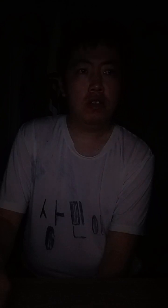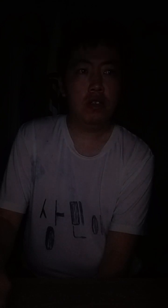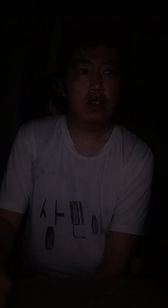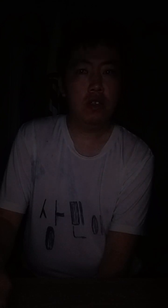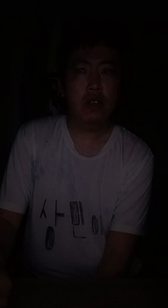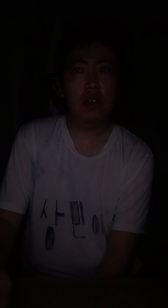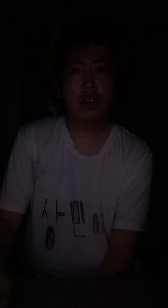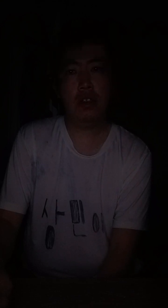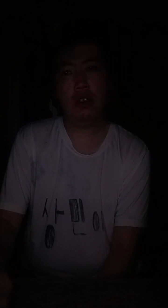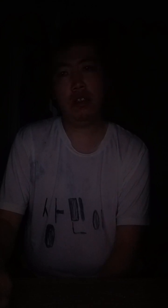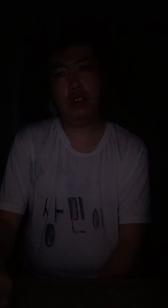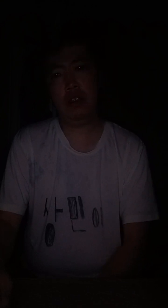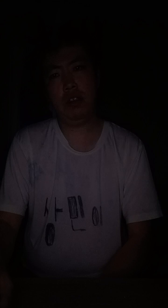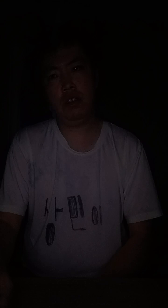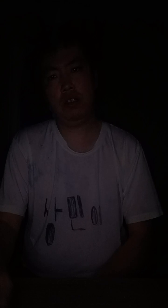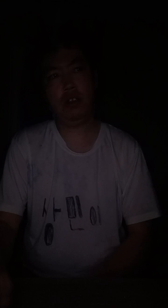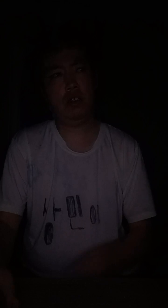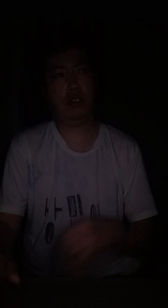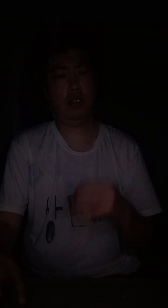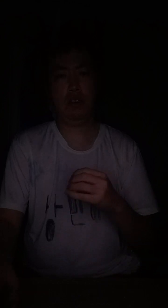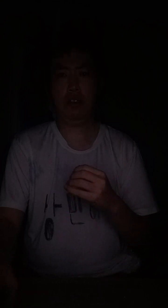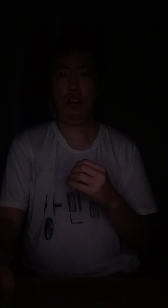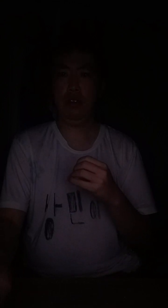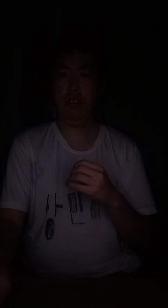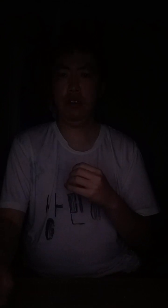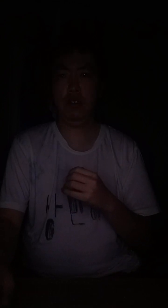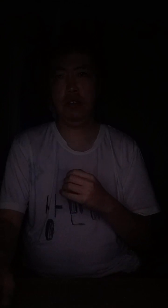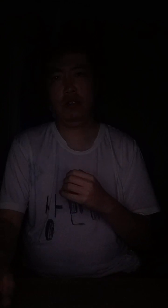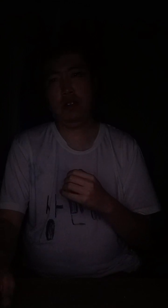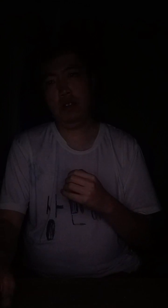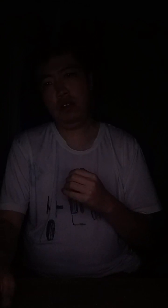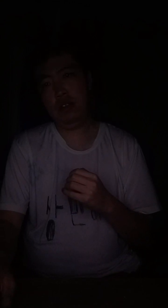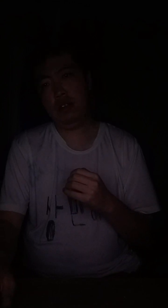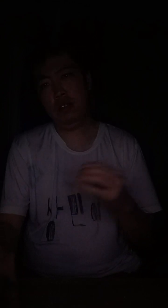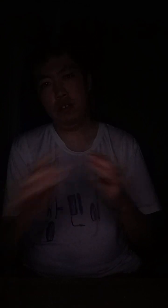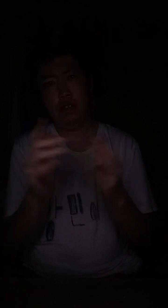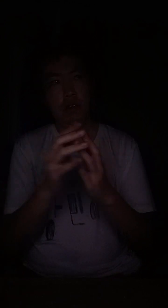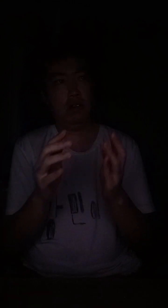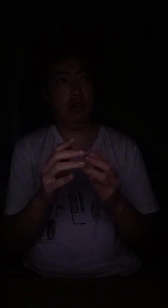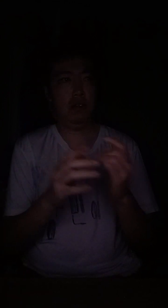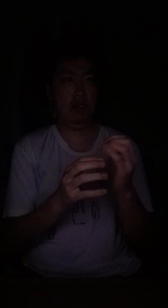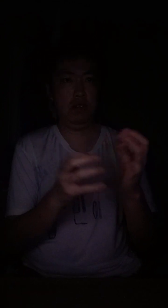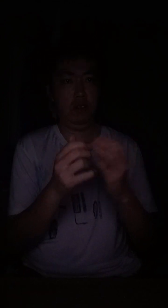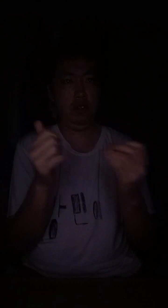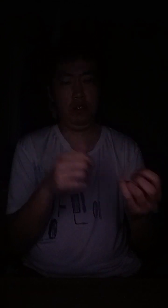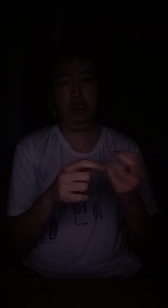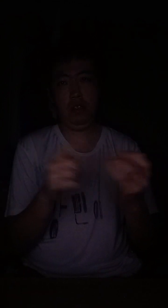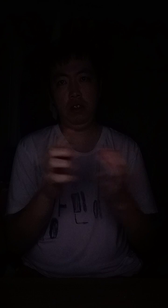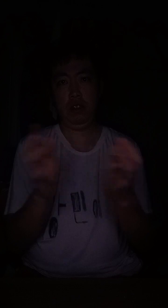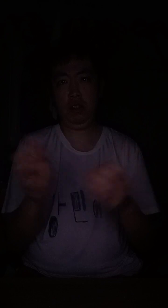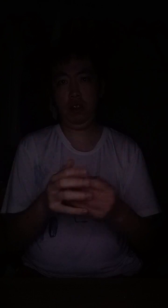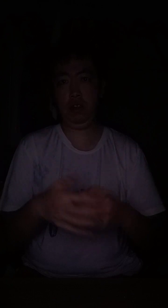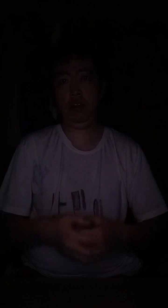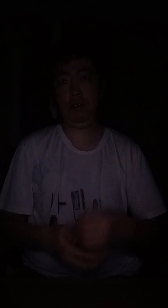이렇게 몰래카메라 공포가 확산되고 있지만 식재의 적발은 쉽지 않습니다. 경찰이 주기적으로 단속을 하긴 하지만